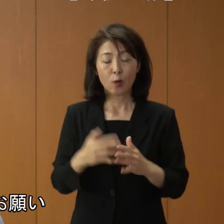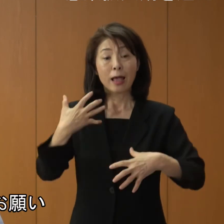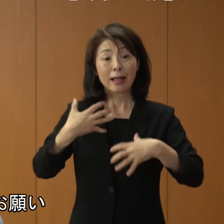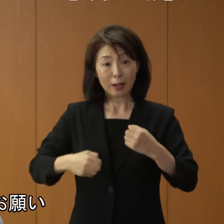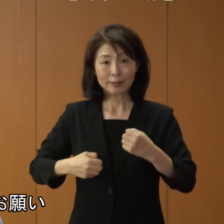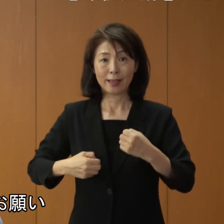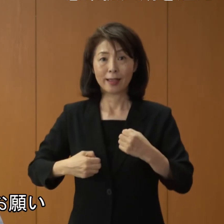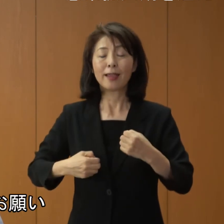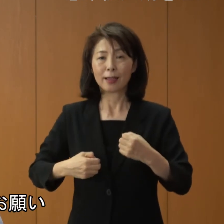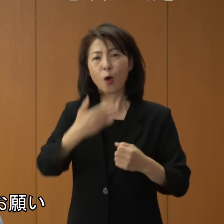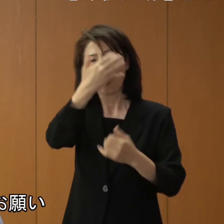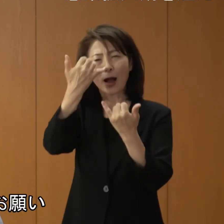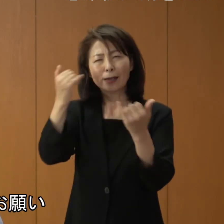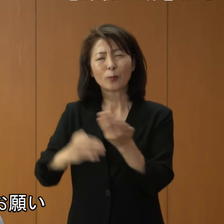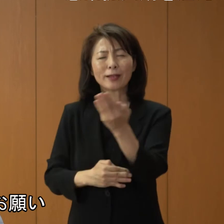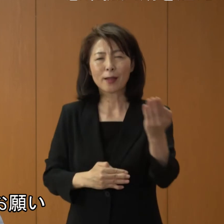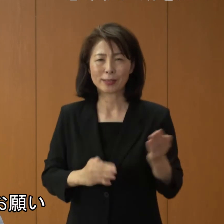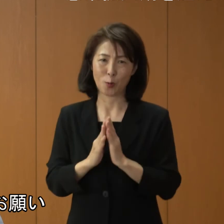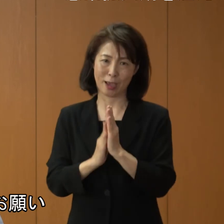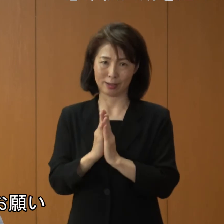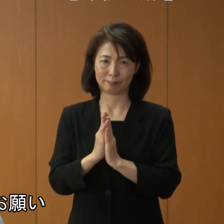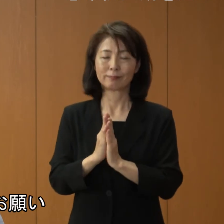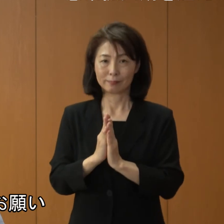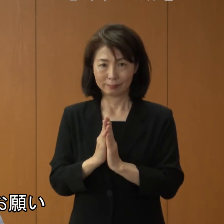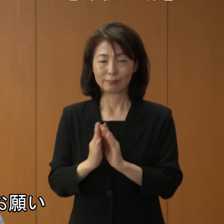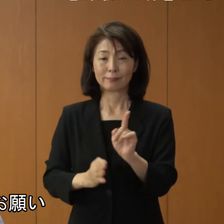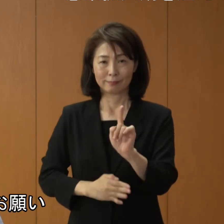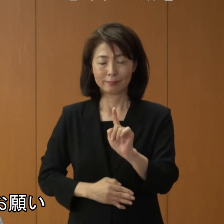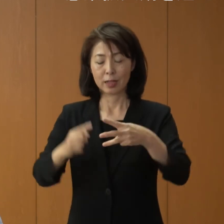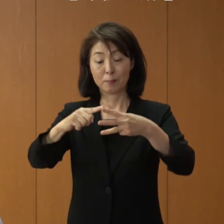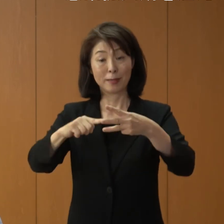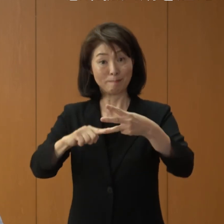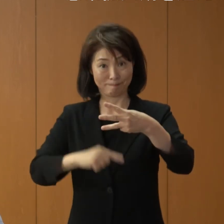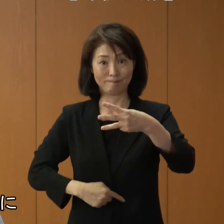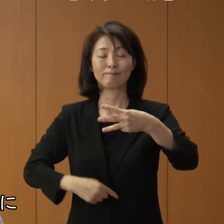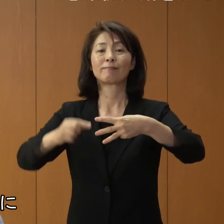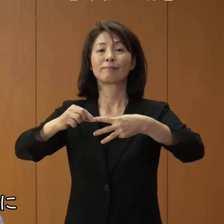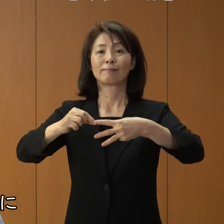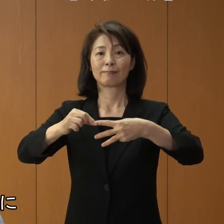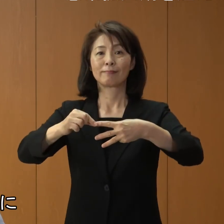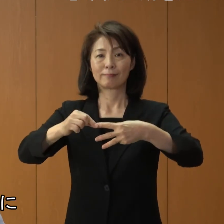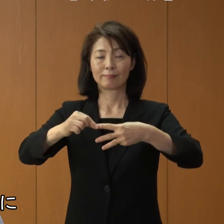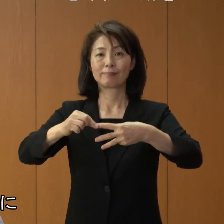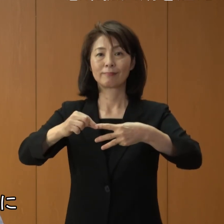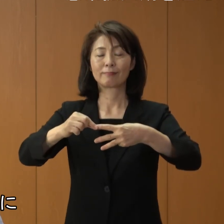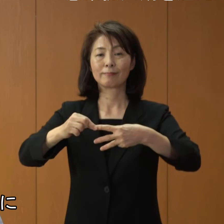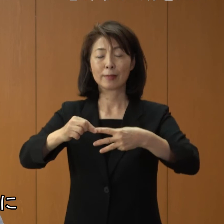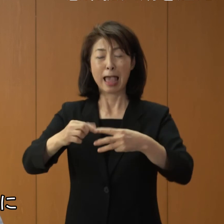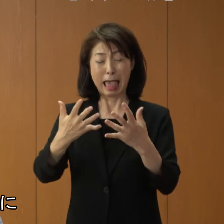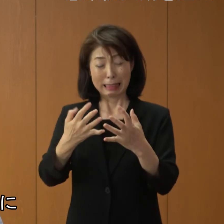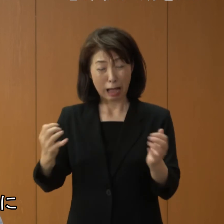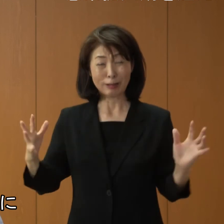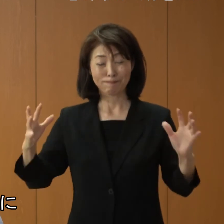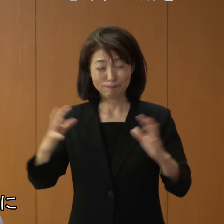をはじめとした若者の皆様へのお願いです。3点あります。1つは、多人数での